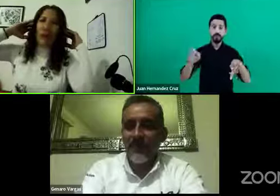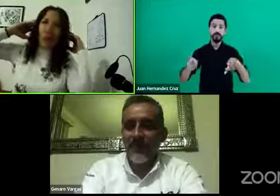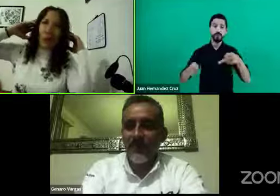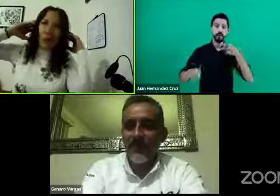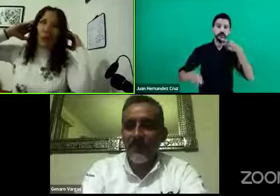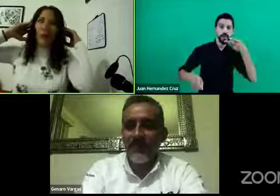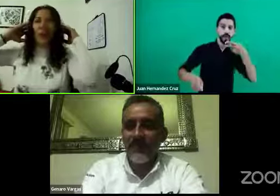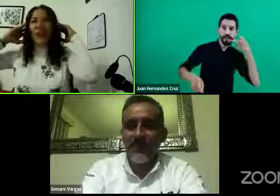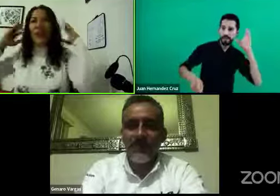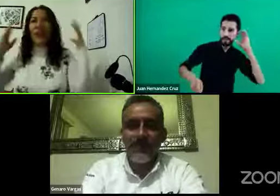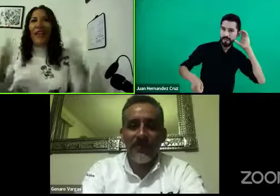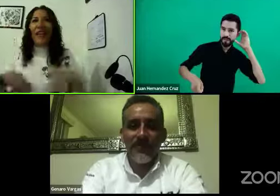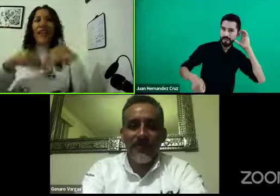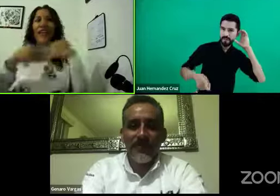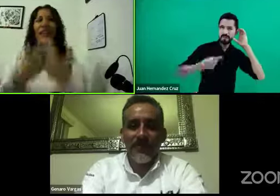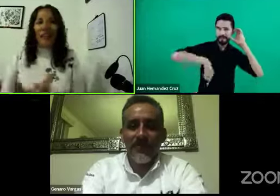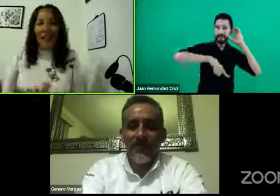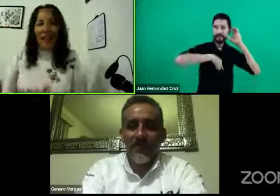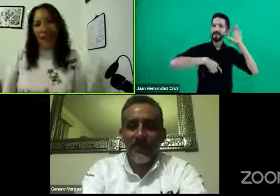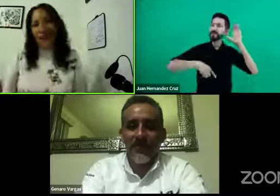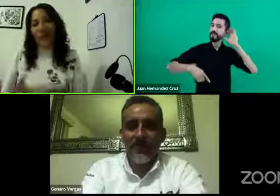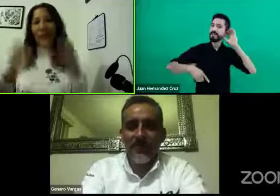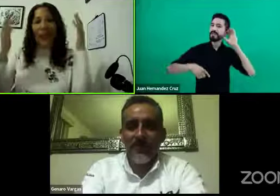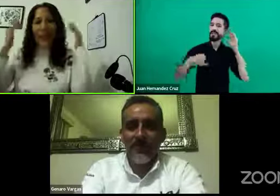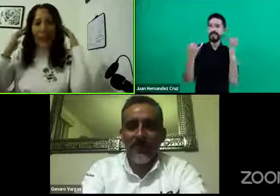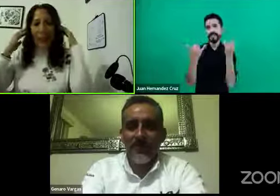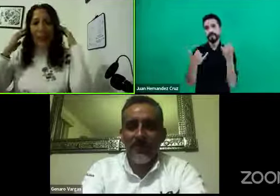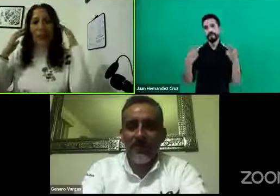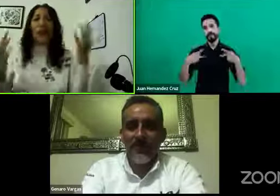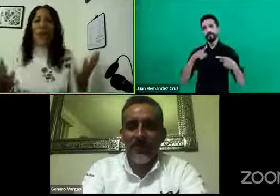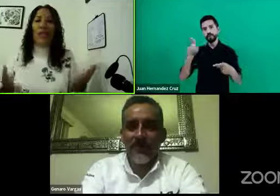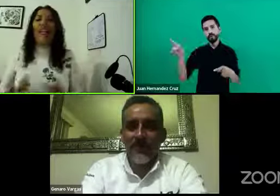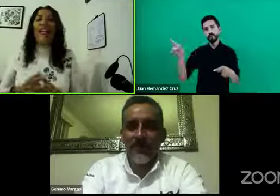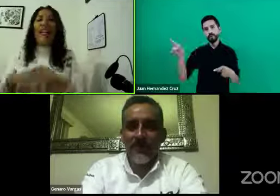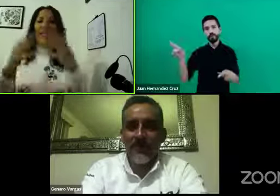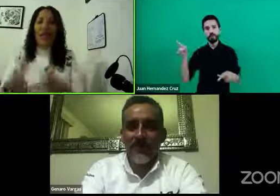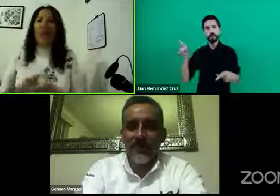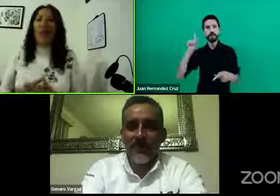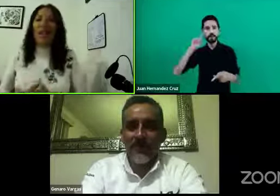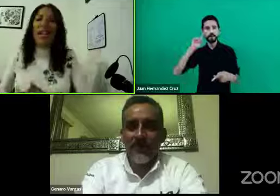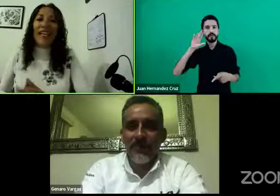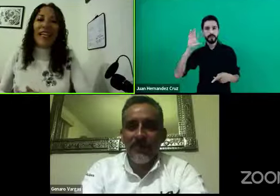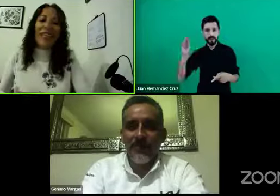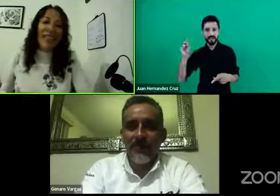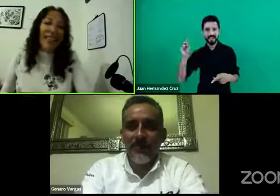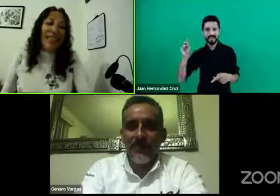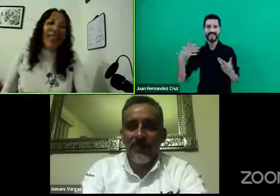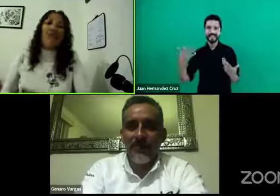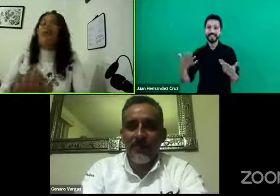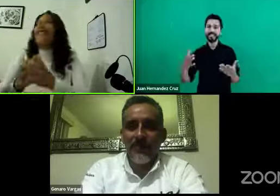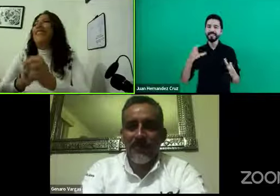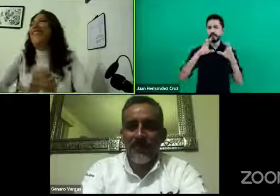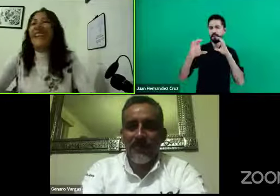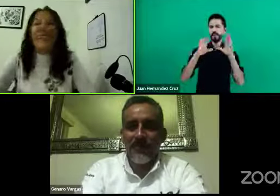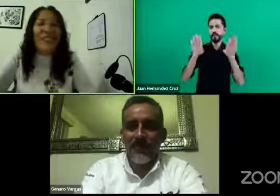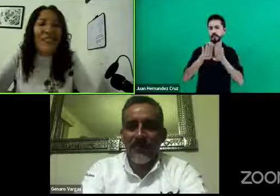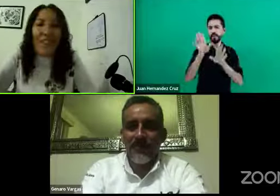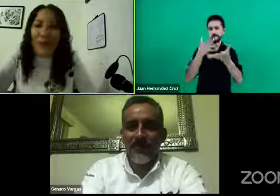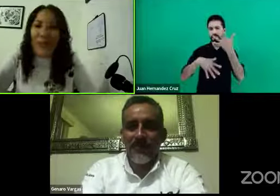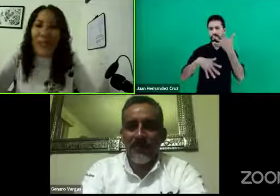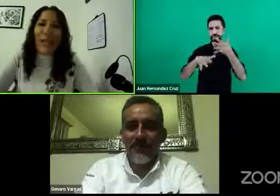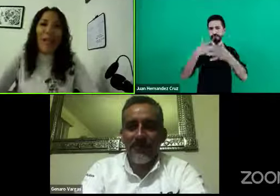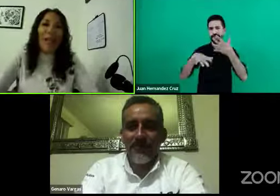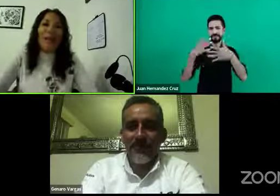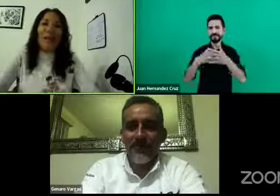entre los que escuchamos y entre las personas que no escuchan, que se comunican a través de señas. No, o sea, esto